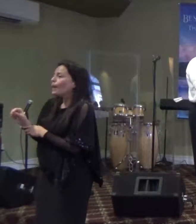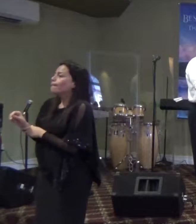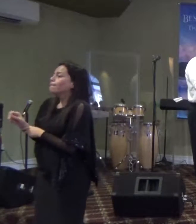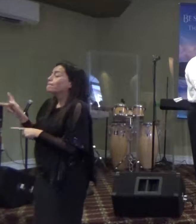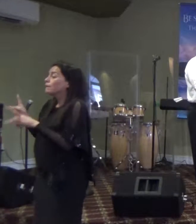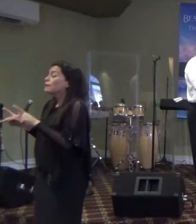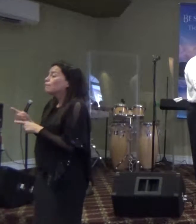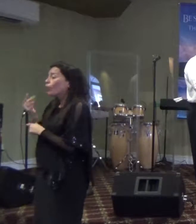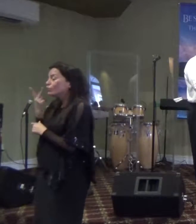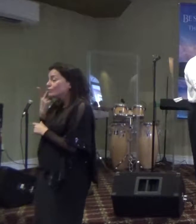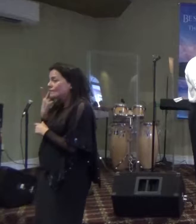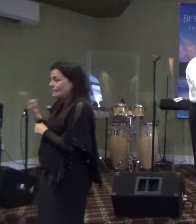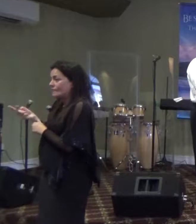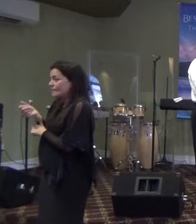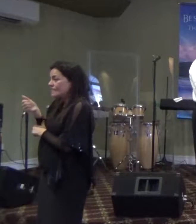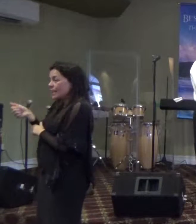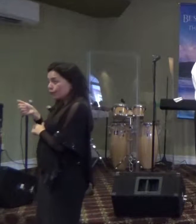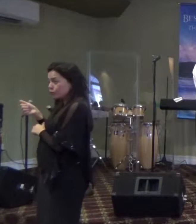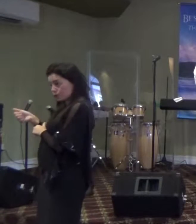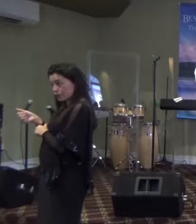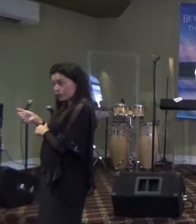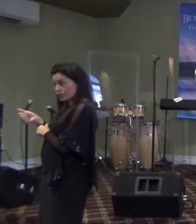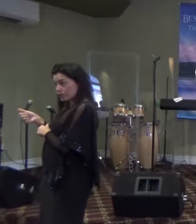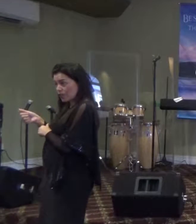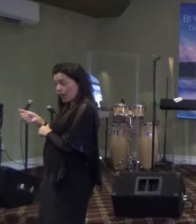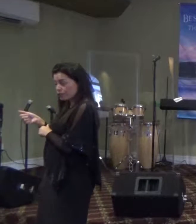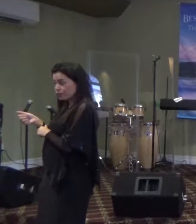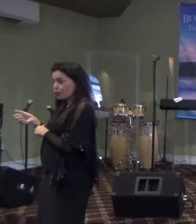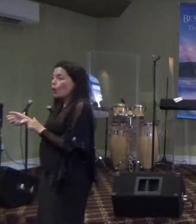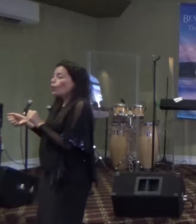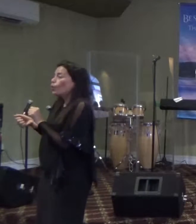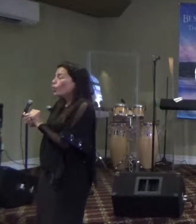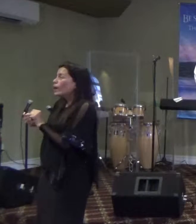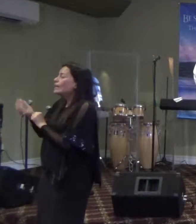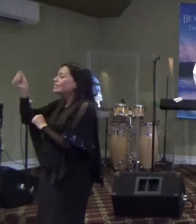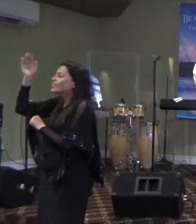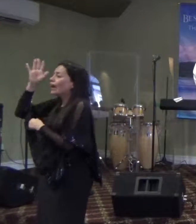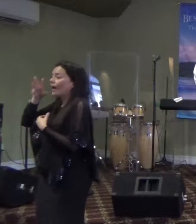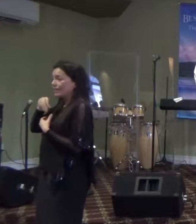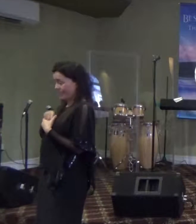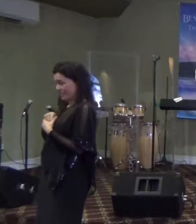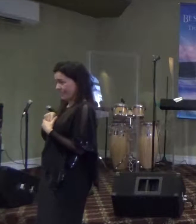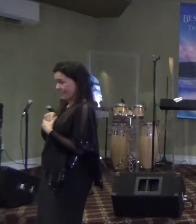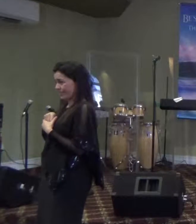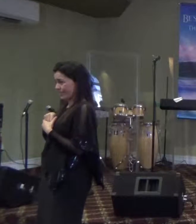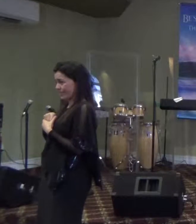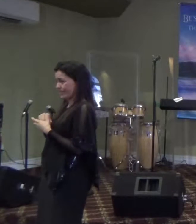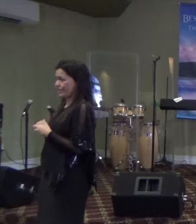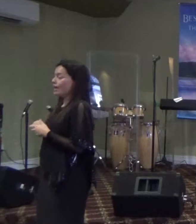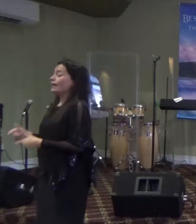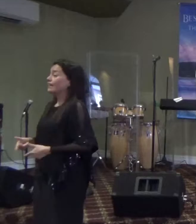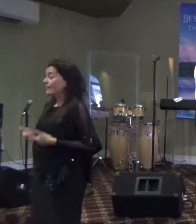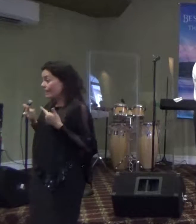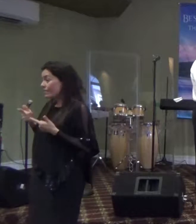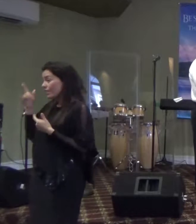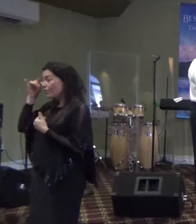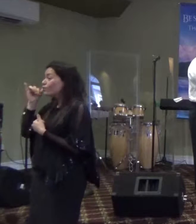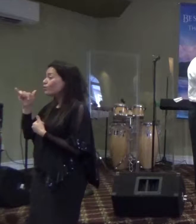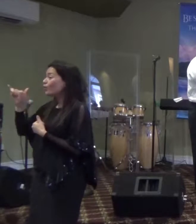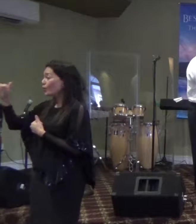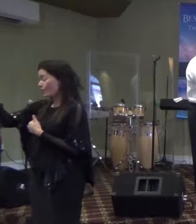himself teniendo una comprensión de la vida having an understanding of life como un medio